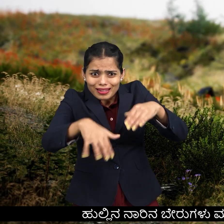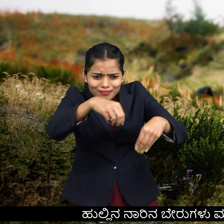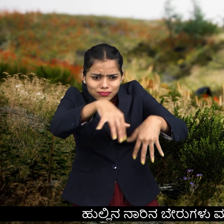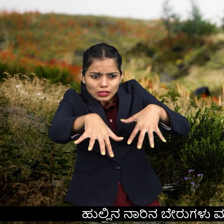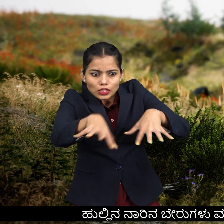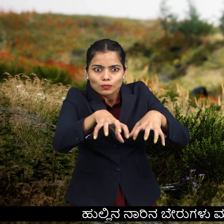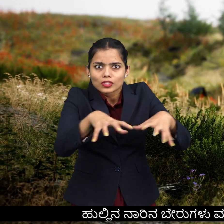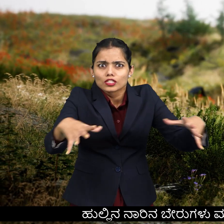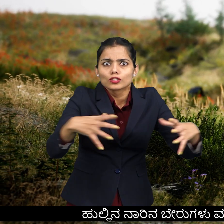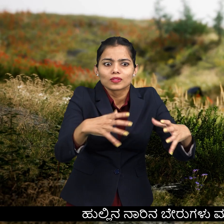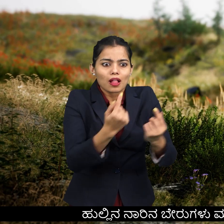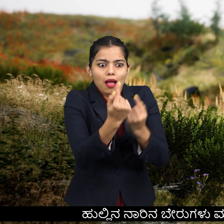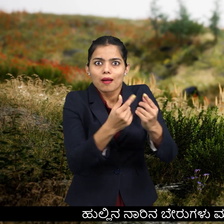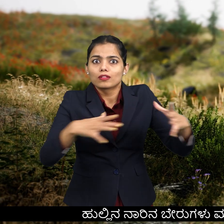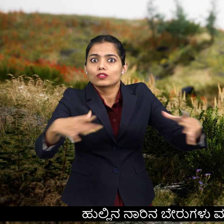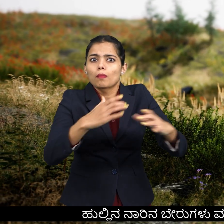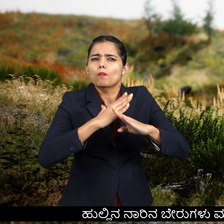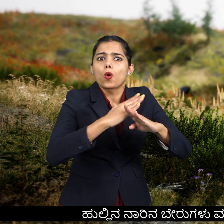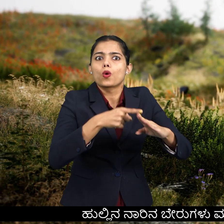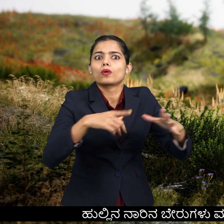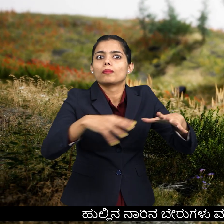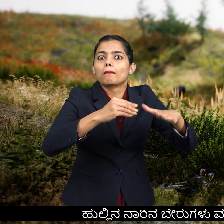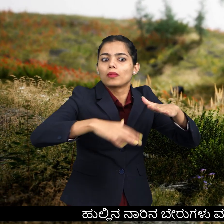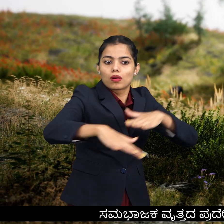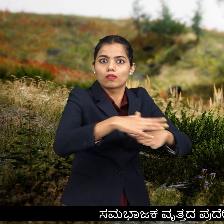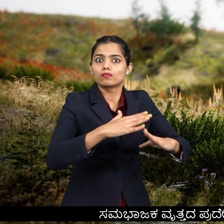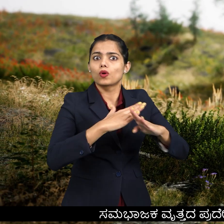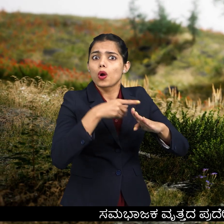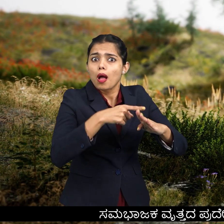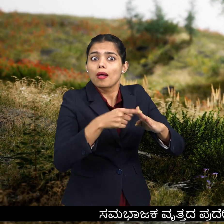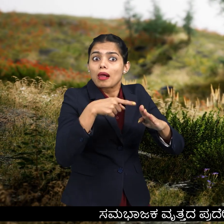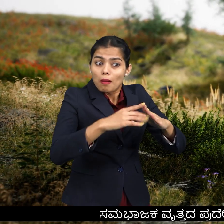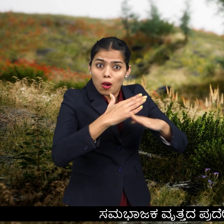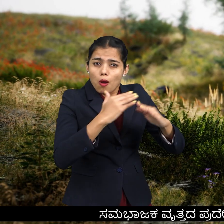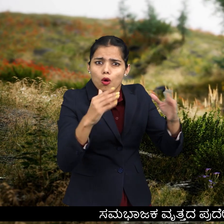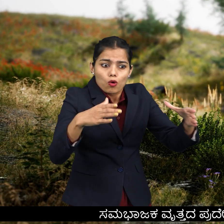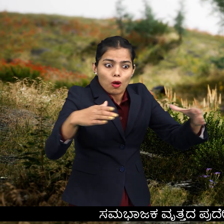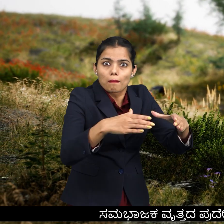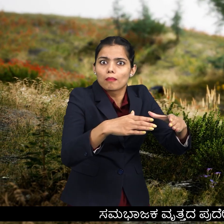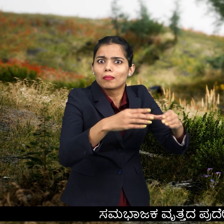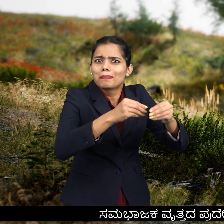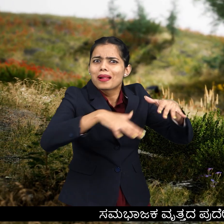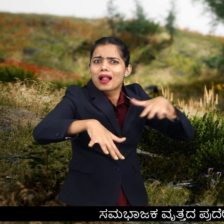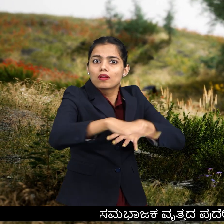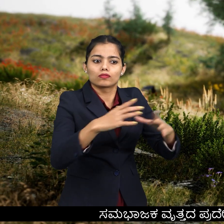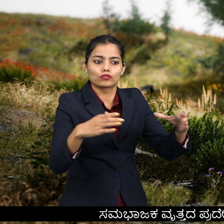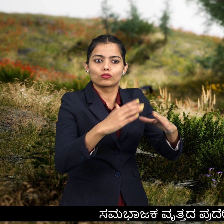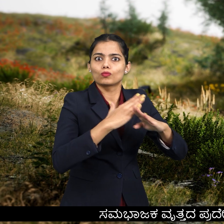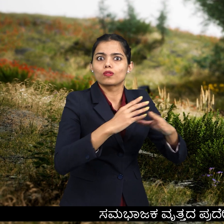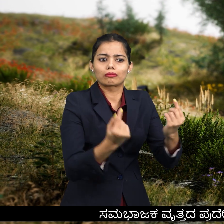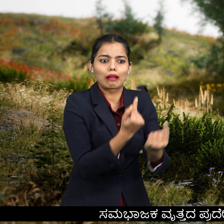ಬೇರುಗಳು ಮಣ್ಣಿನ ಸವೆತವನ್ನು ತಡೆಯುತ್ತವೆ. ಸಮಭಾಜಕ ವೃತ್ತದ ಪ್ರದೇಶದ